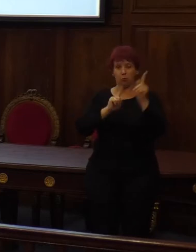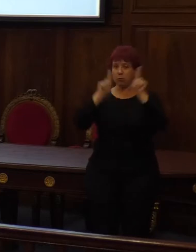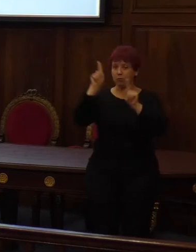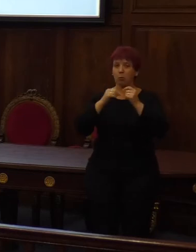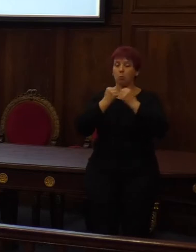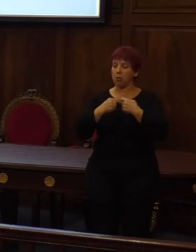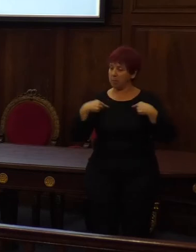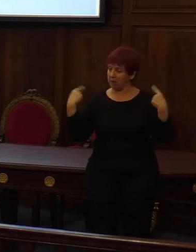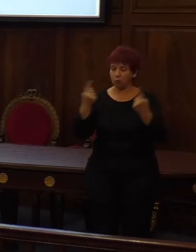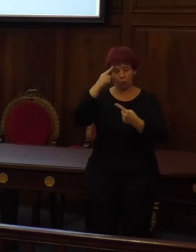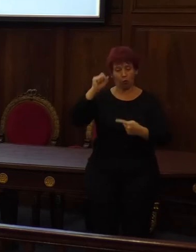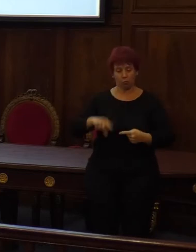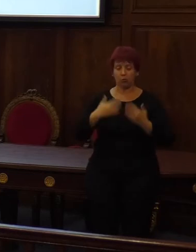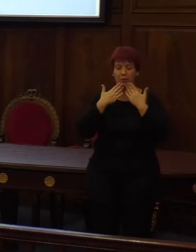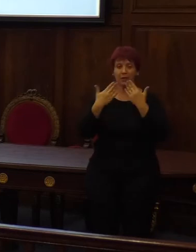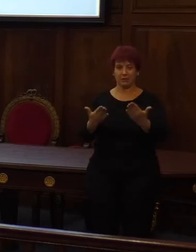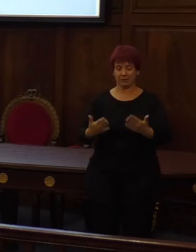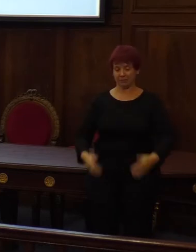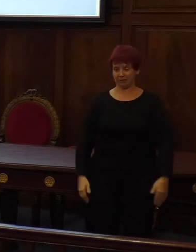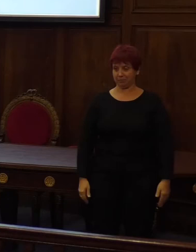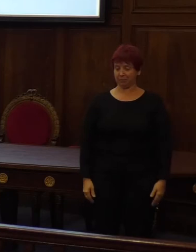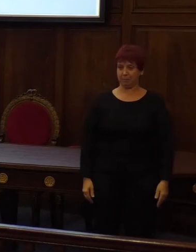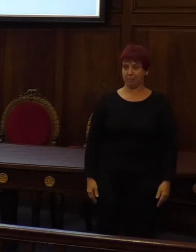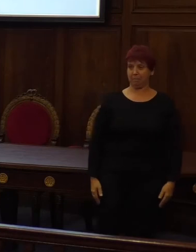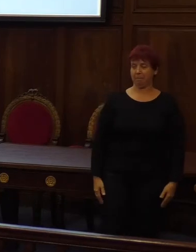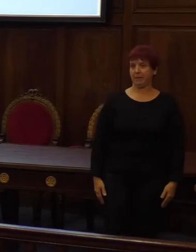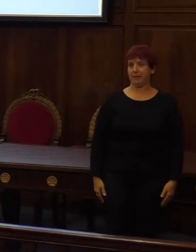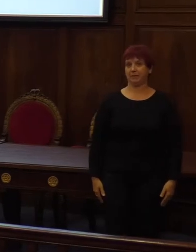sean comunes también para todos. Muchas gracias.